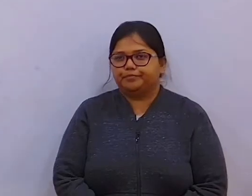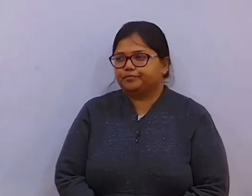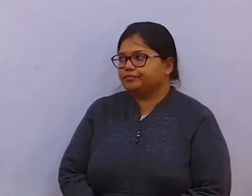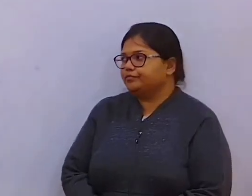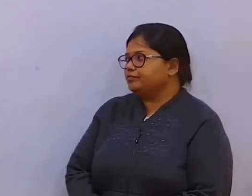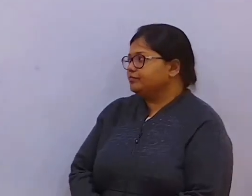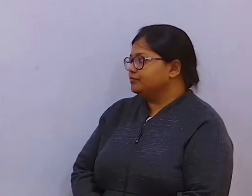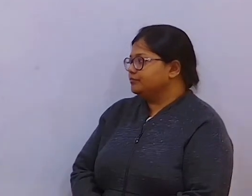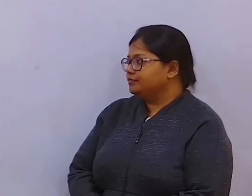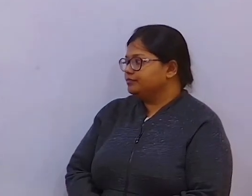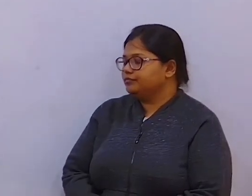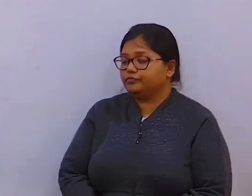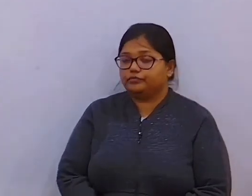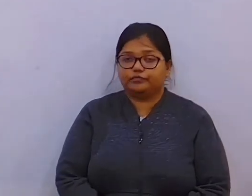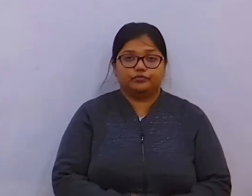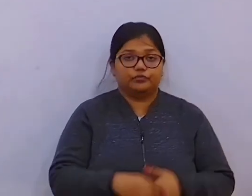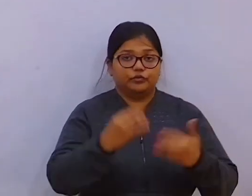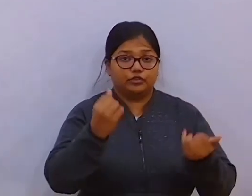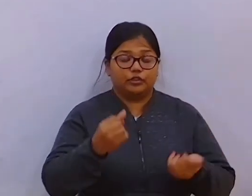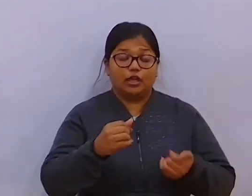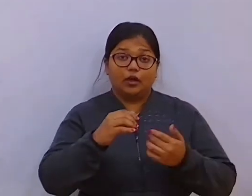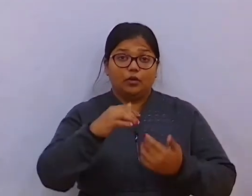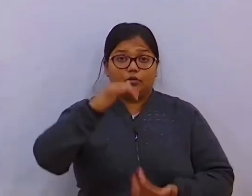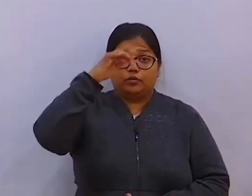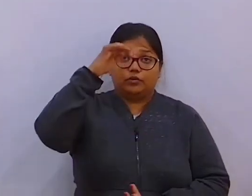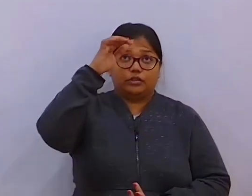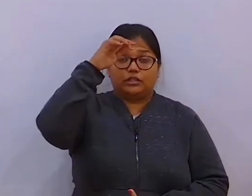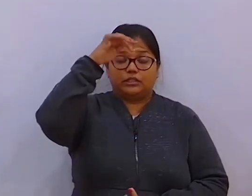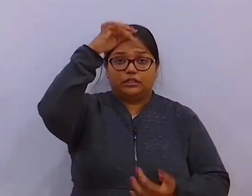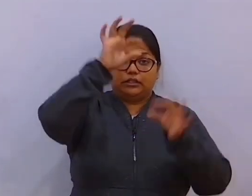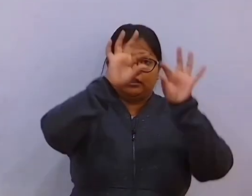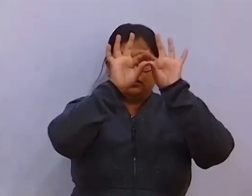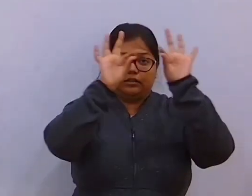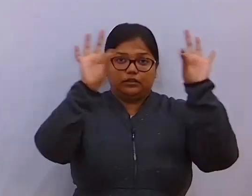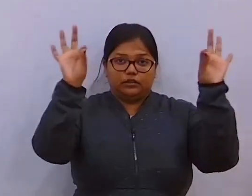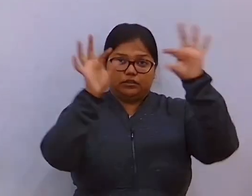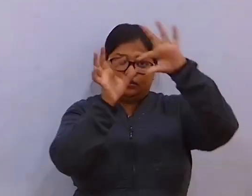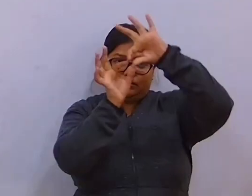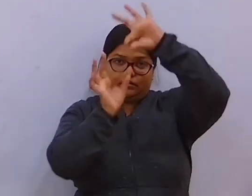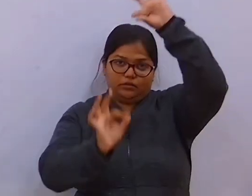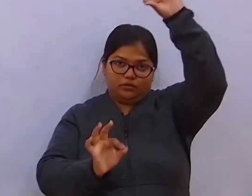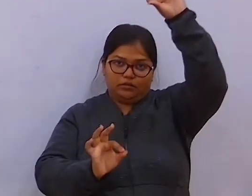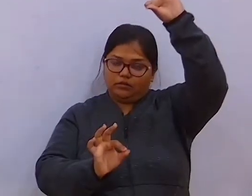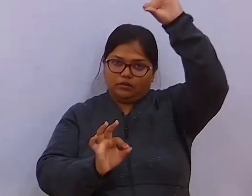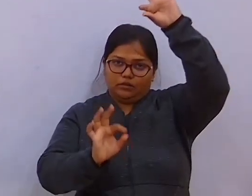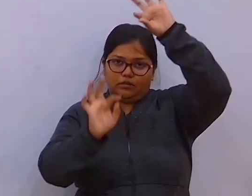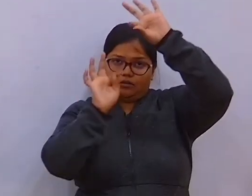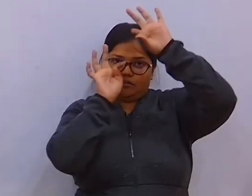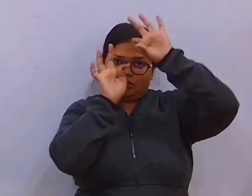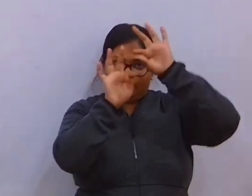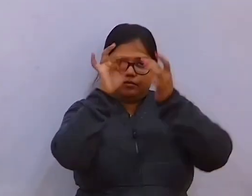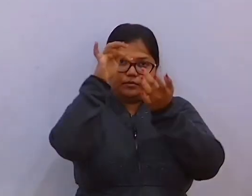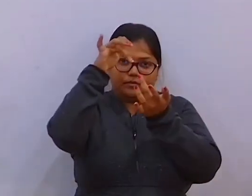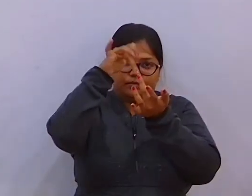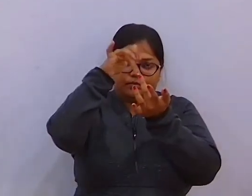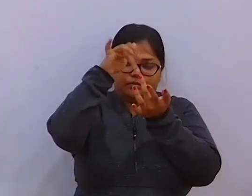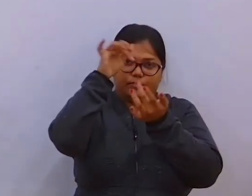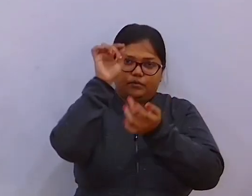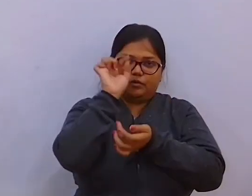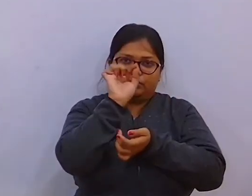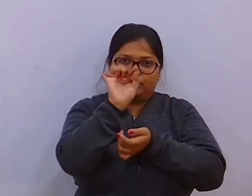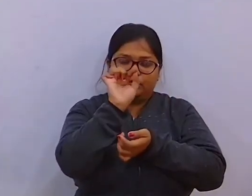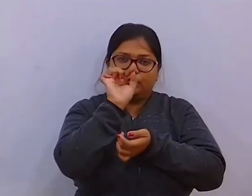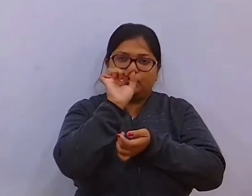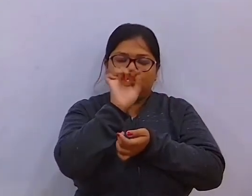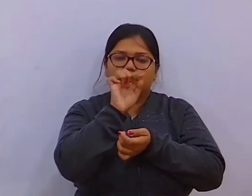है? विषुवत रेखा। ठीक, उस विषुवत रेखा के ऊपर में, ठीक, यहाँ पर, यहाँ पर मतलब ऊपर